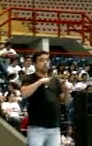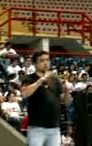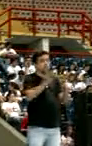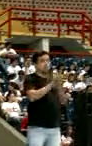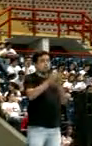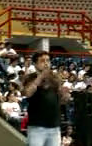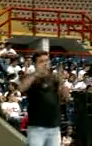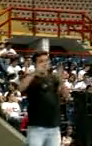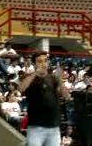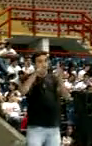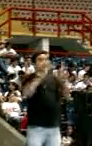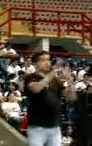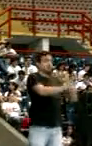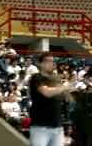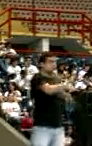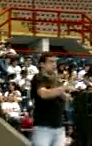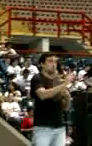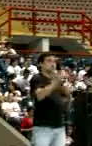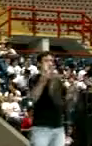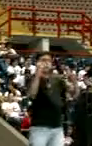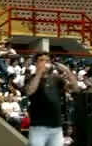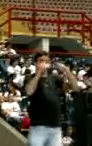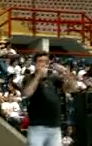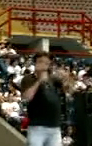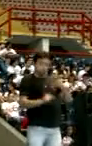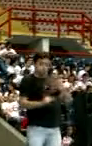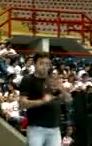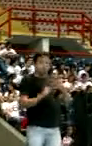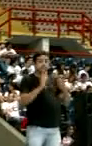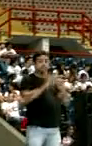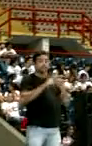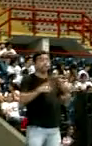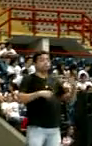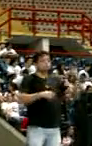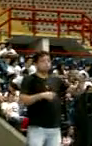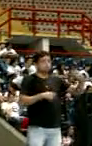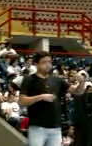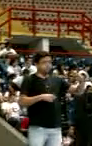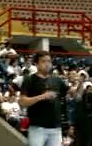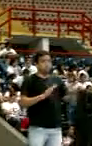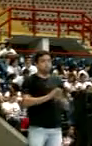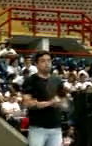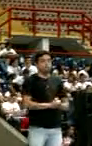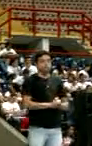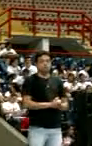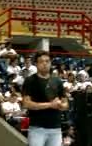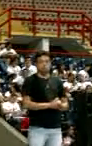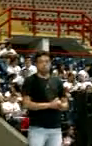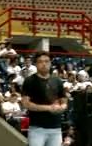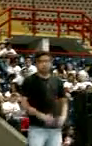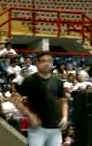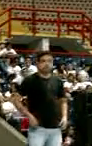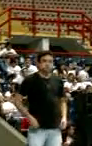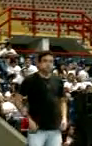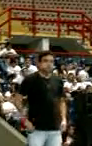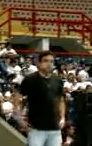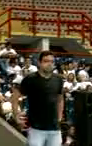Igreja Católica não concordava. Beleza? Terceiro. O que é que está no terceiro aí?